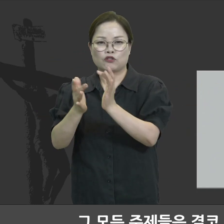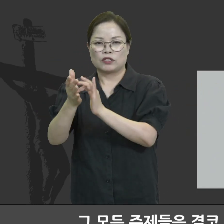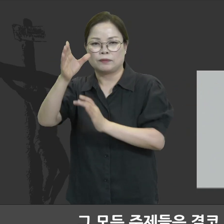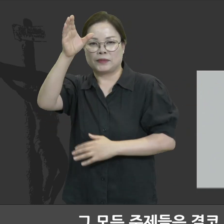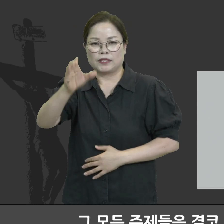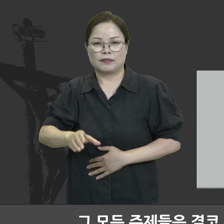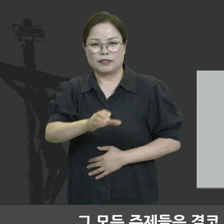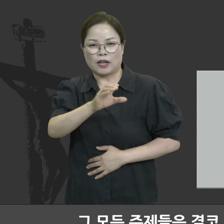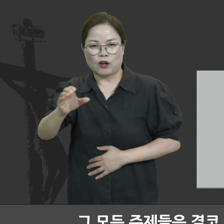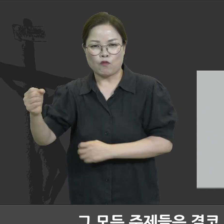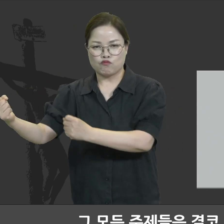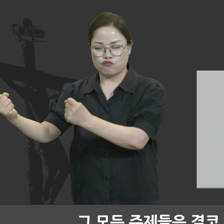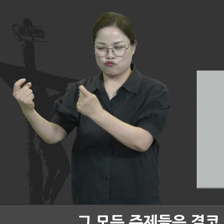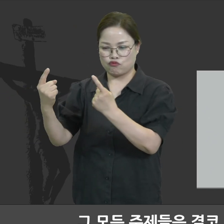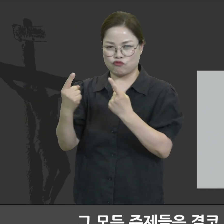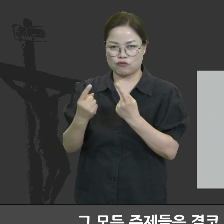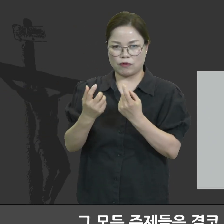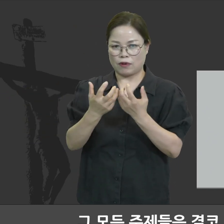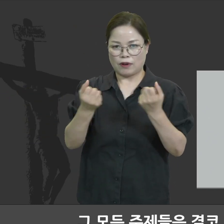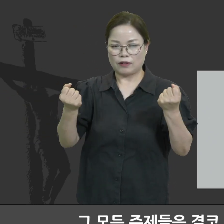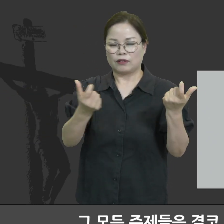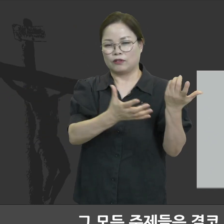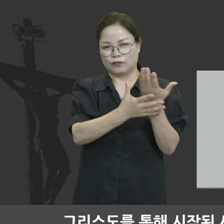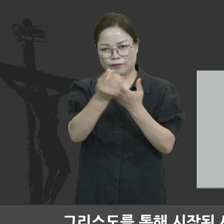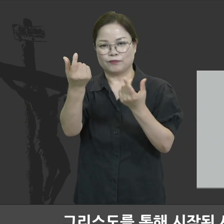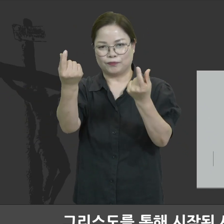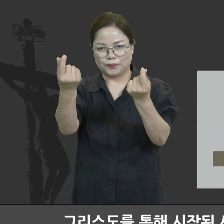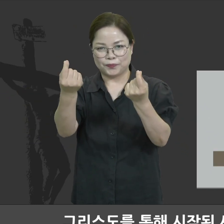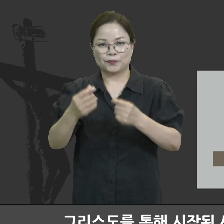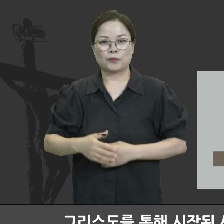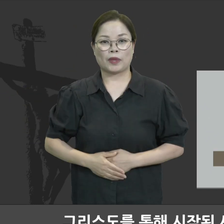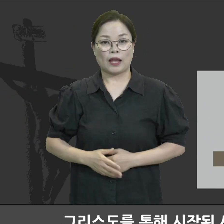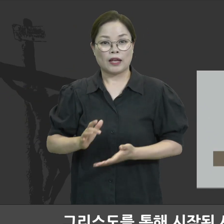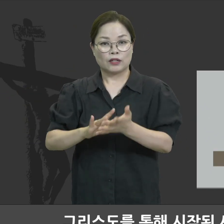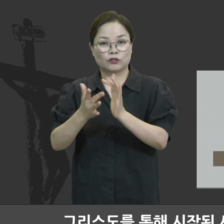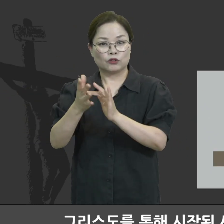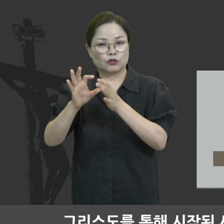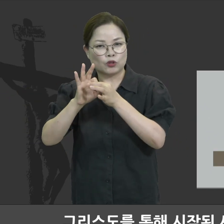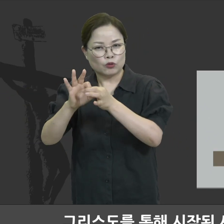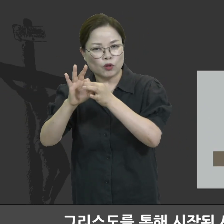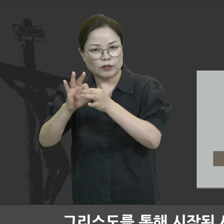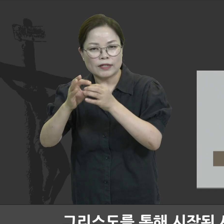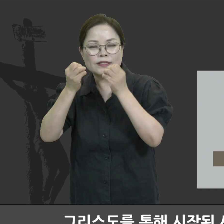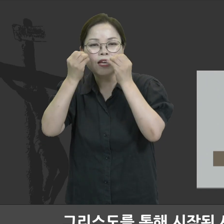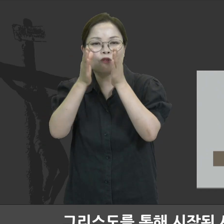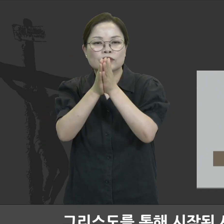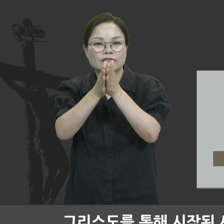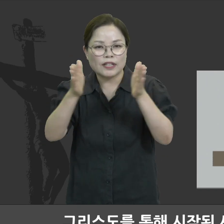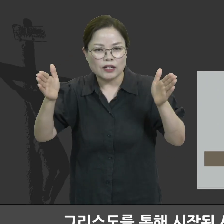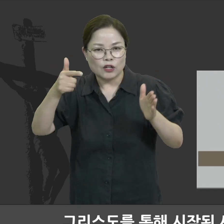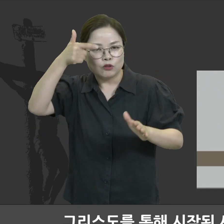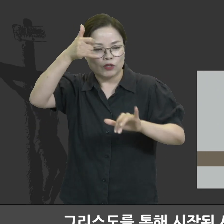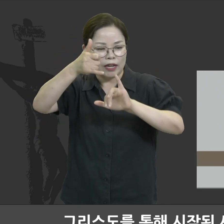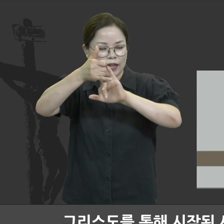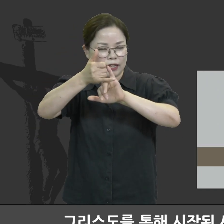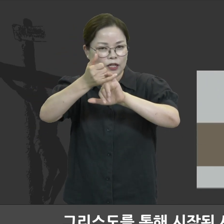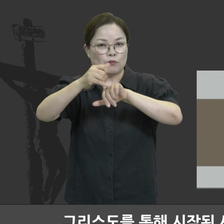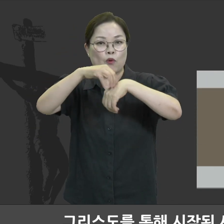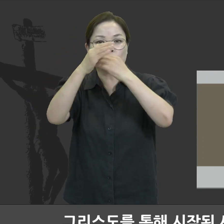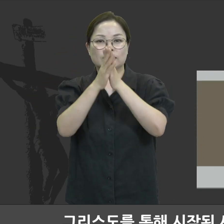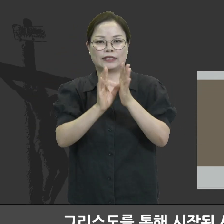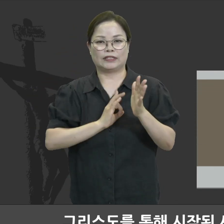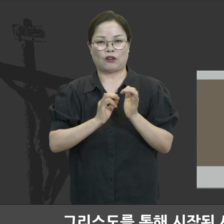그리스도의 십자가 및 부활과 분리될 수 없습니다. 그리스도를 통해 시작된 새로운 시대는 구약의